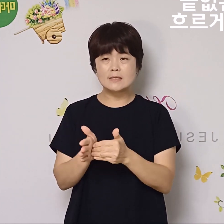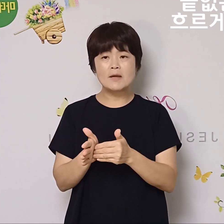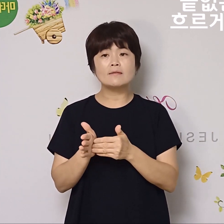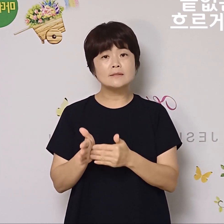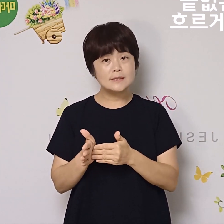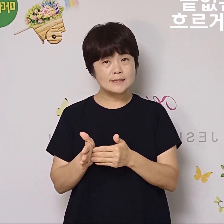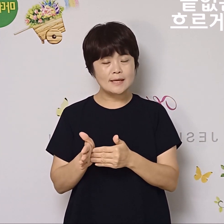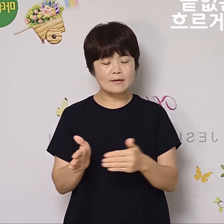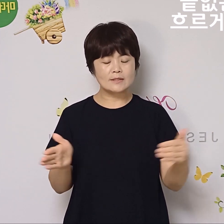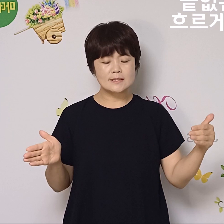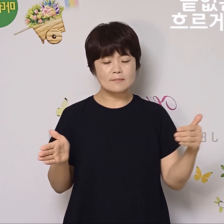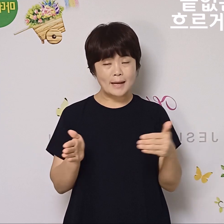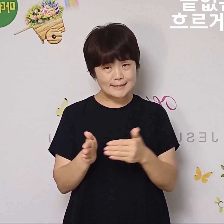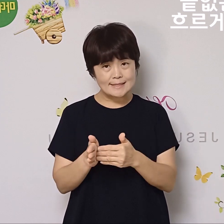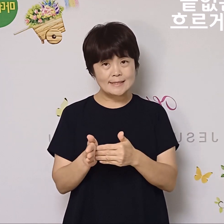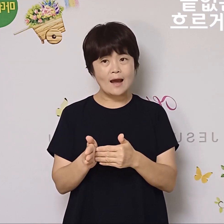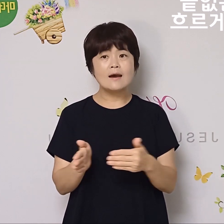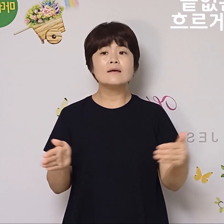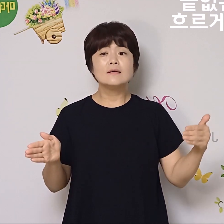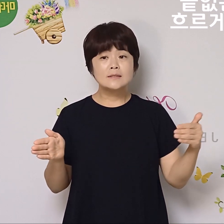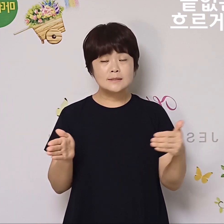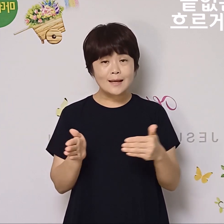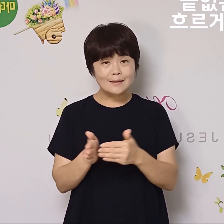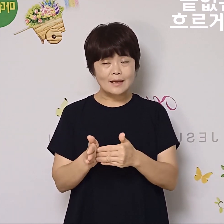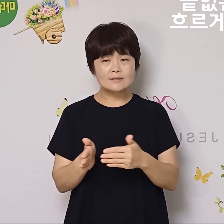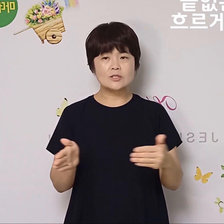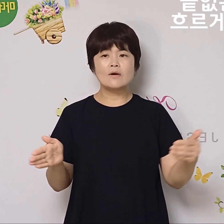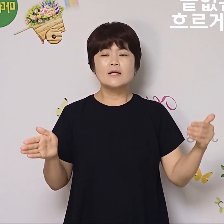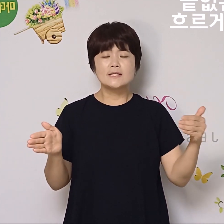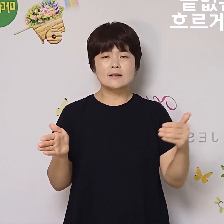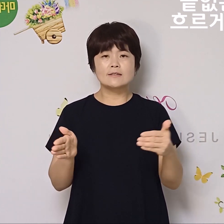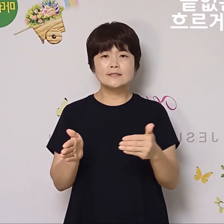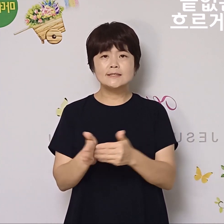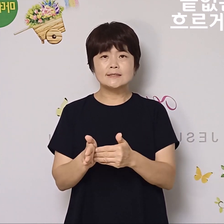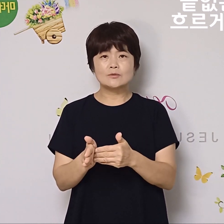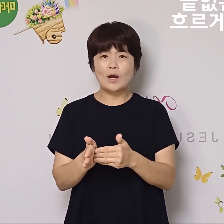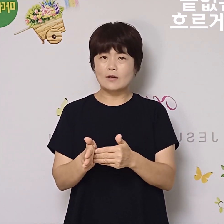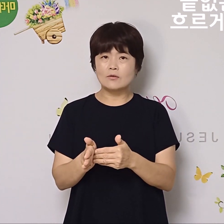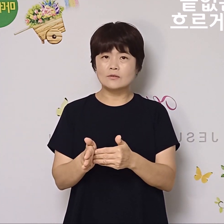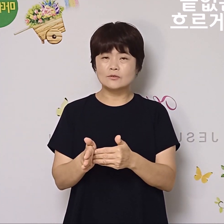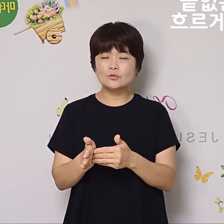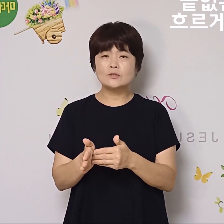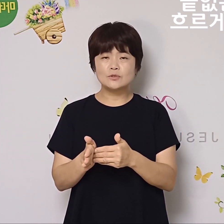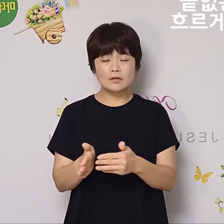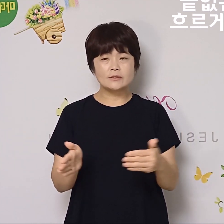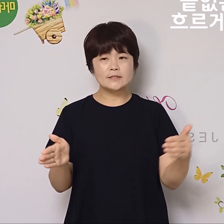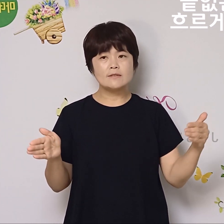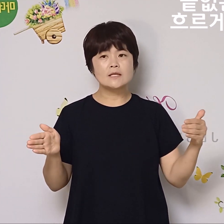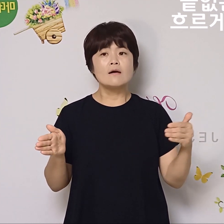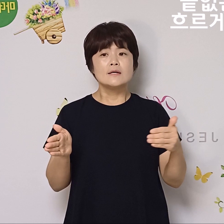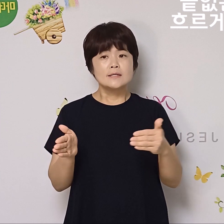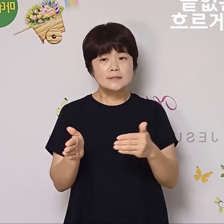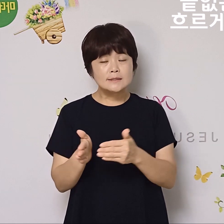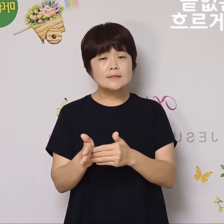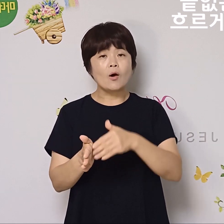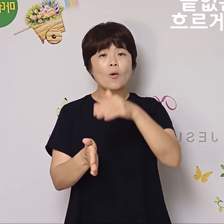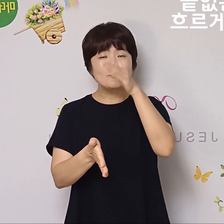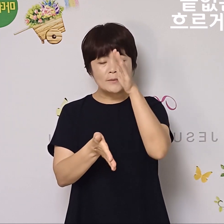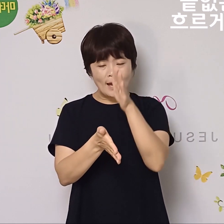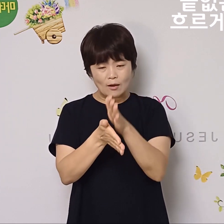대시면 끝이에요. 그래서 마치다, 끝나다, 그죠? 그래서 과거 수화도 되거든요. 그래서